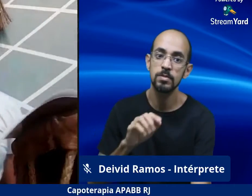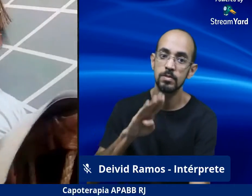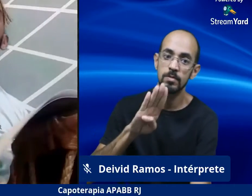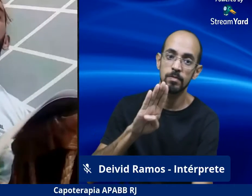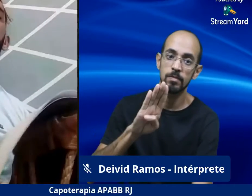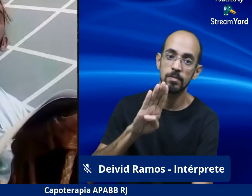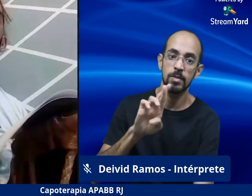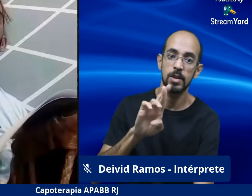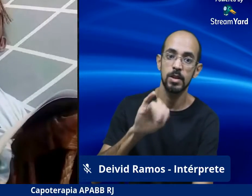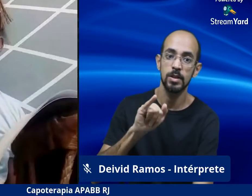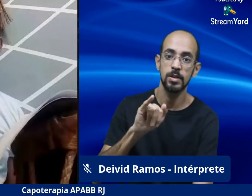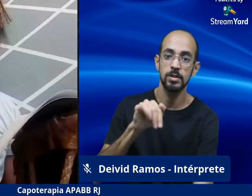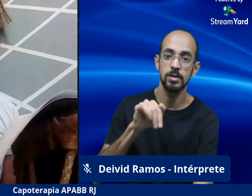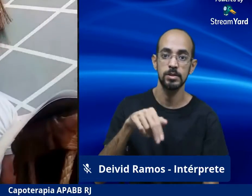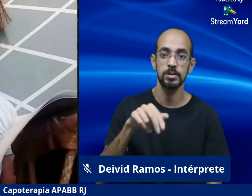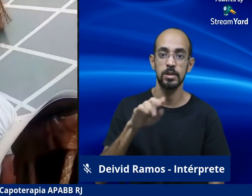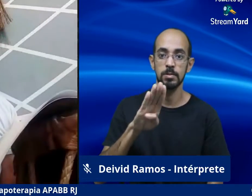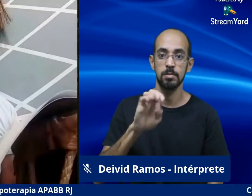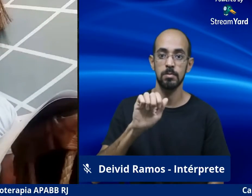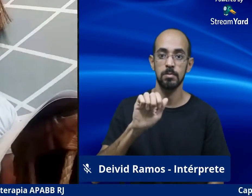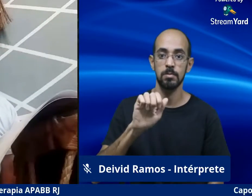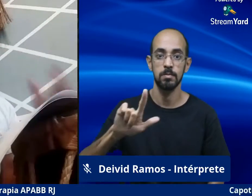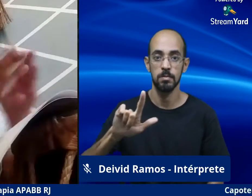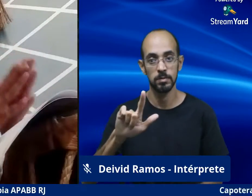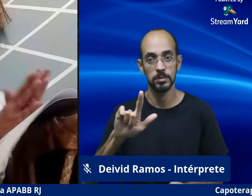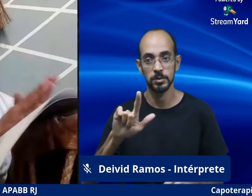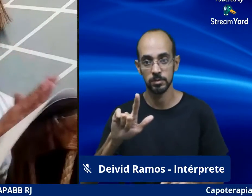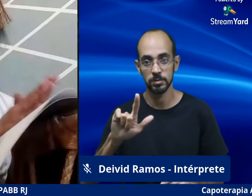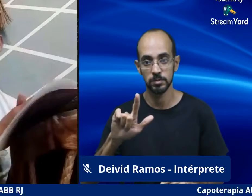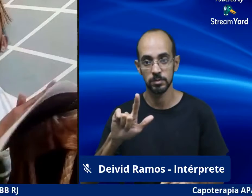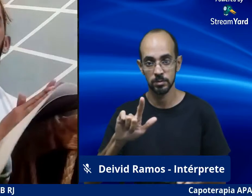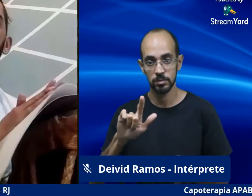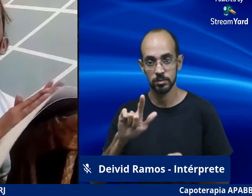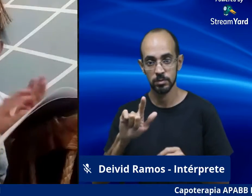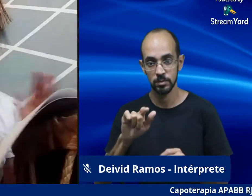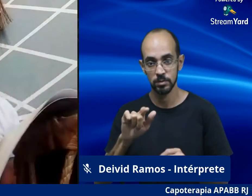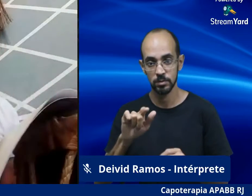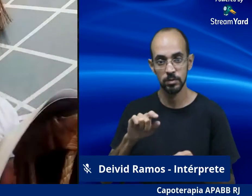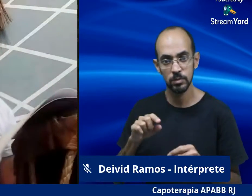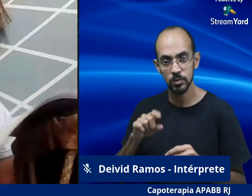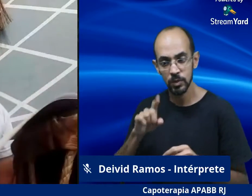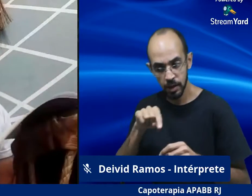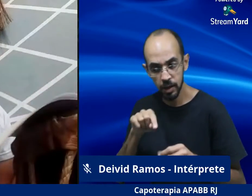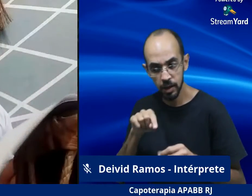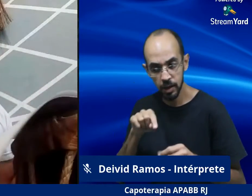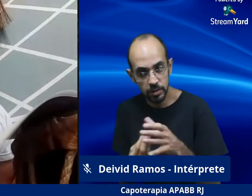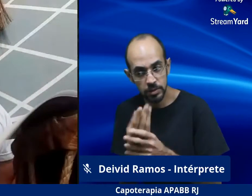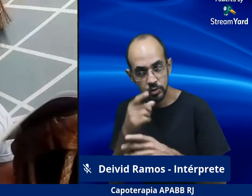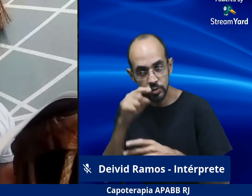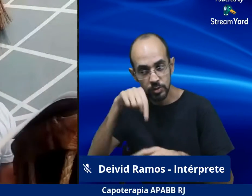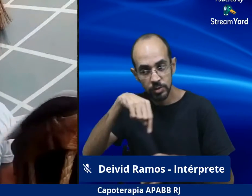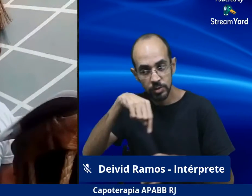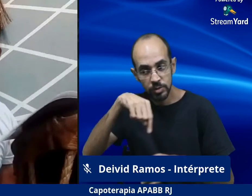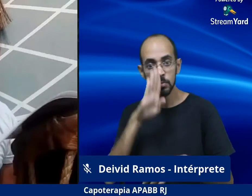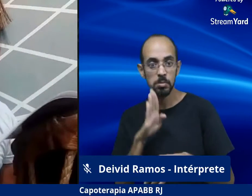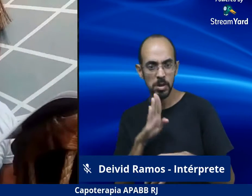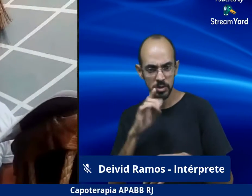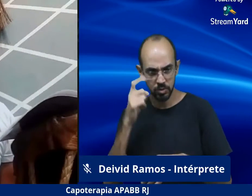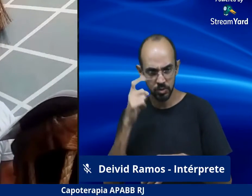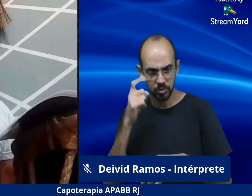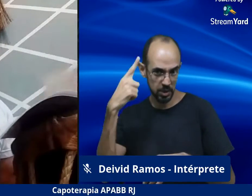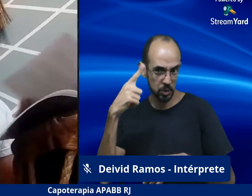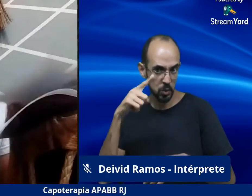me perguntam, né? O birimbau, ele nasceu aqui no Brasil? Foi aqui no Brasil que inventaram o